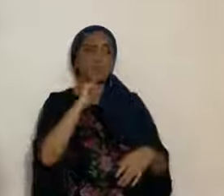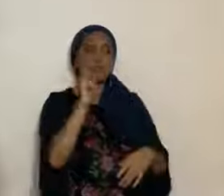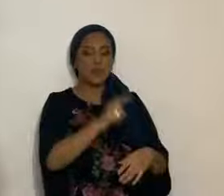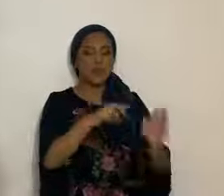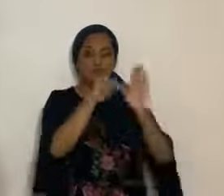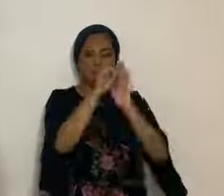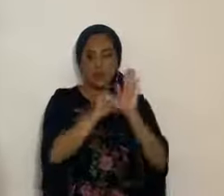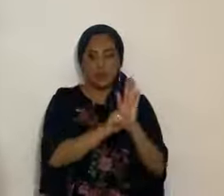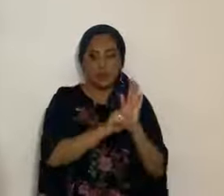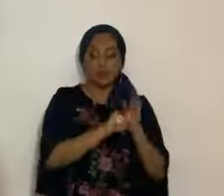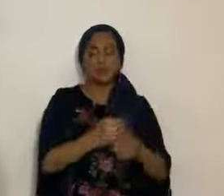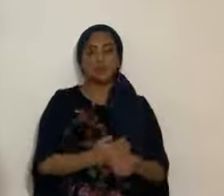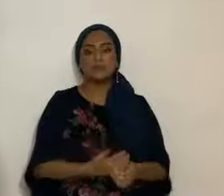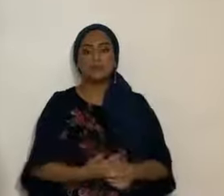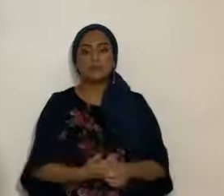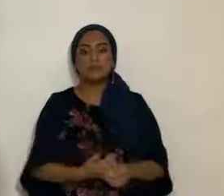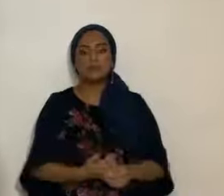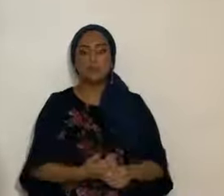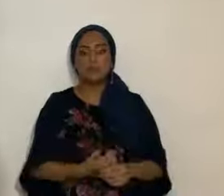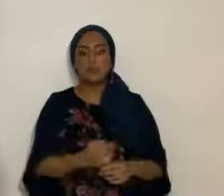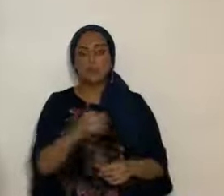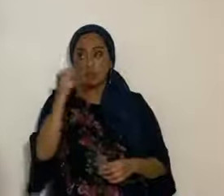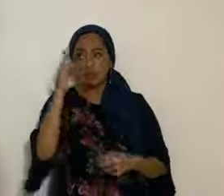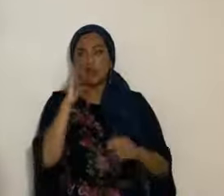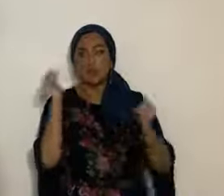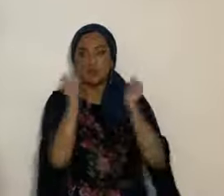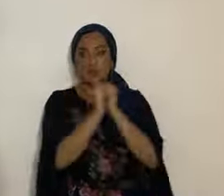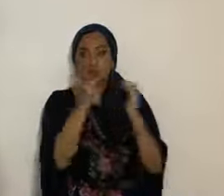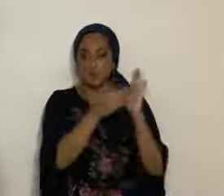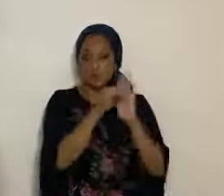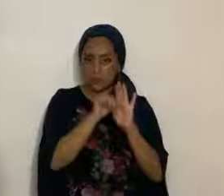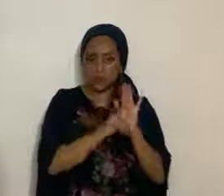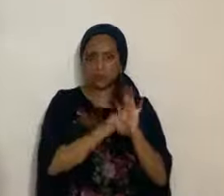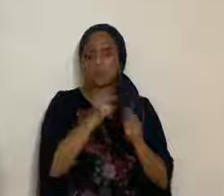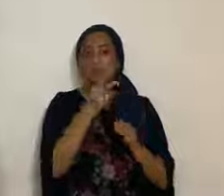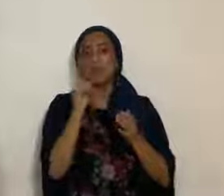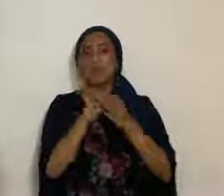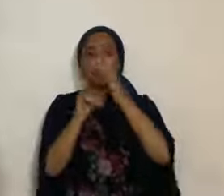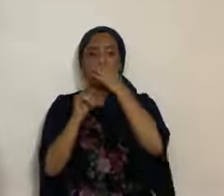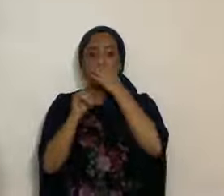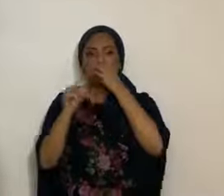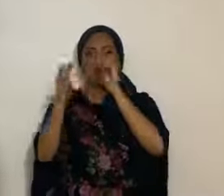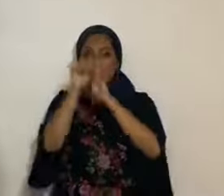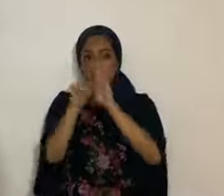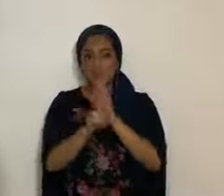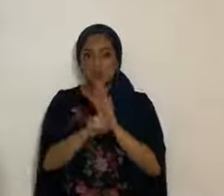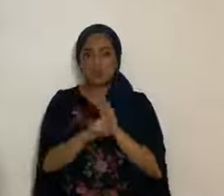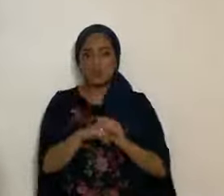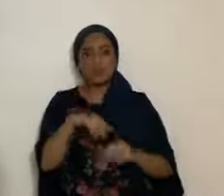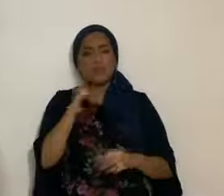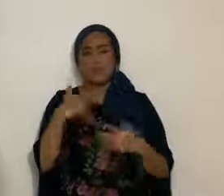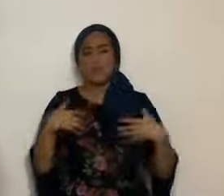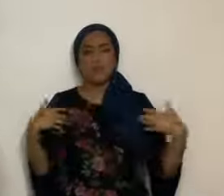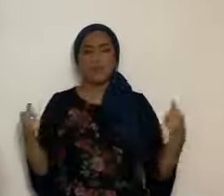confirmar que él estaría con él. Y que Moisés no tuviera temor ni